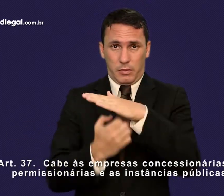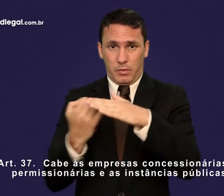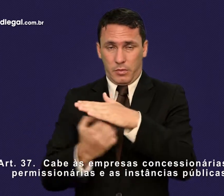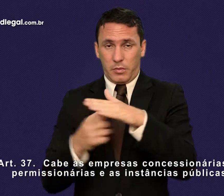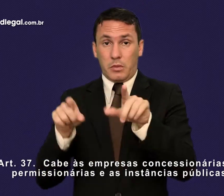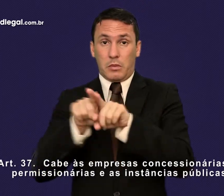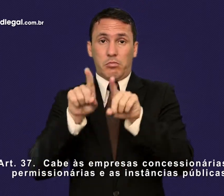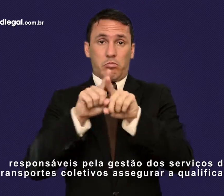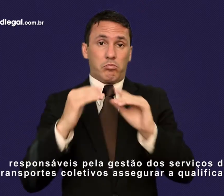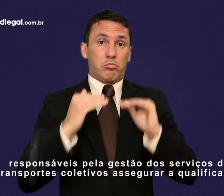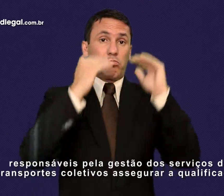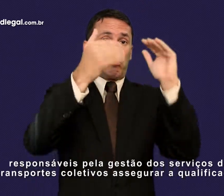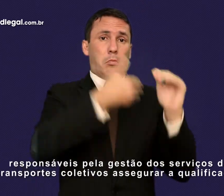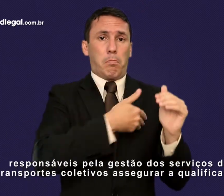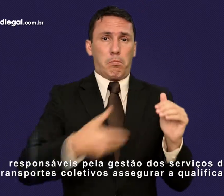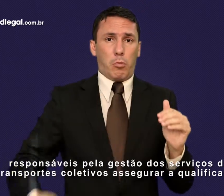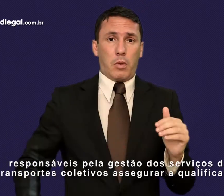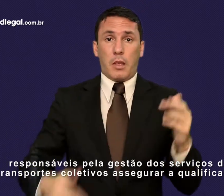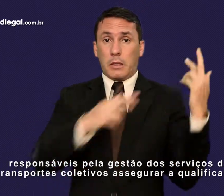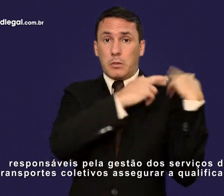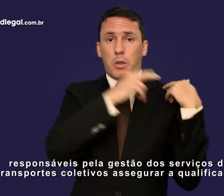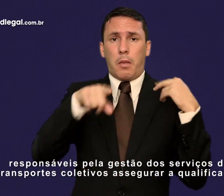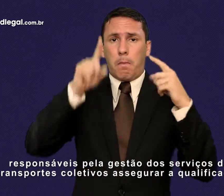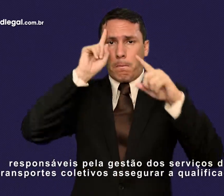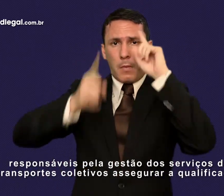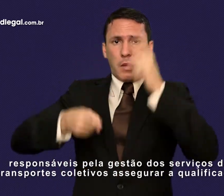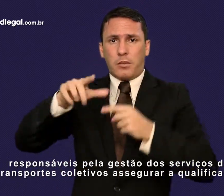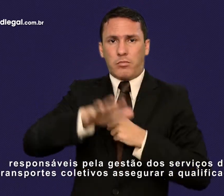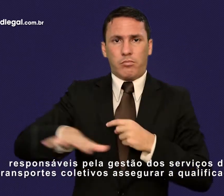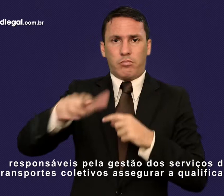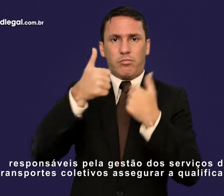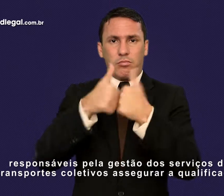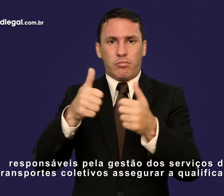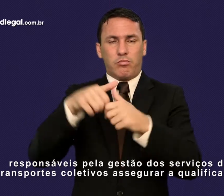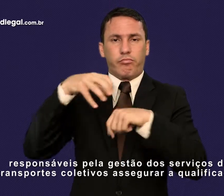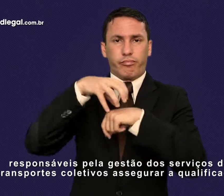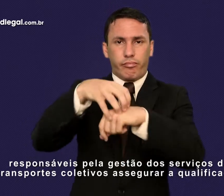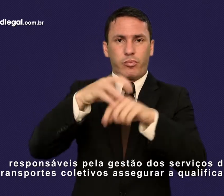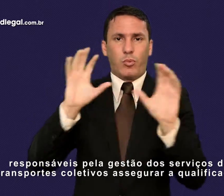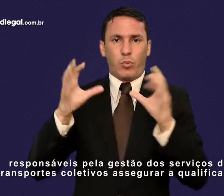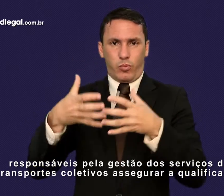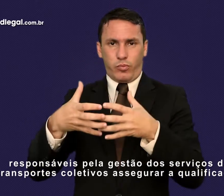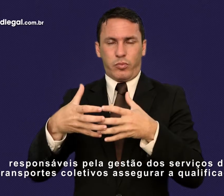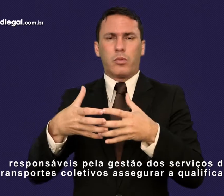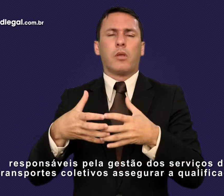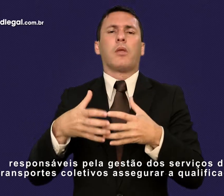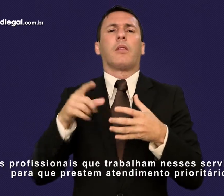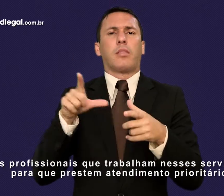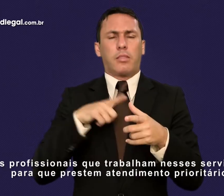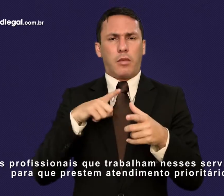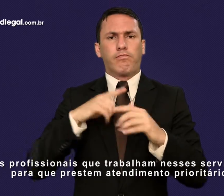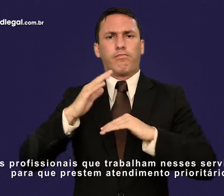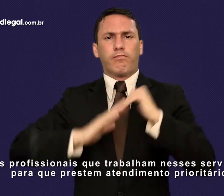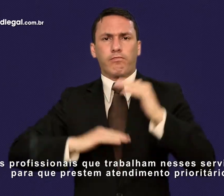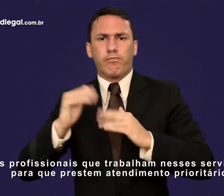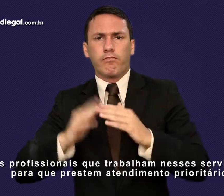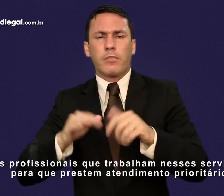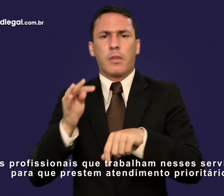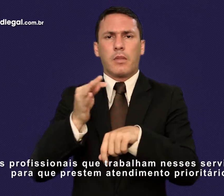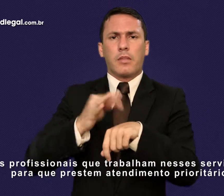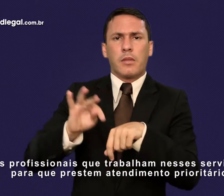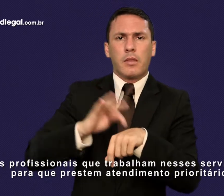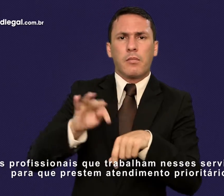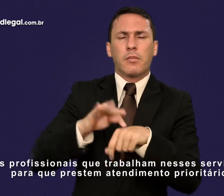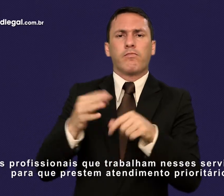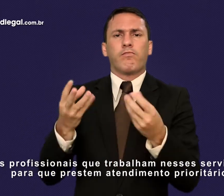às instâncias públicas responsáveis pela gestão dos serviços de transportes coletivos assegurar a qualificação dos profissionais que